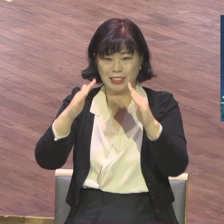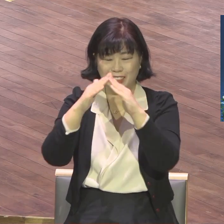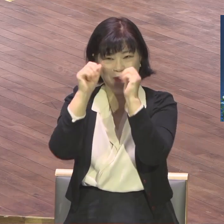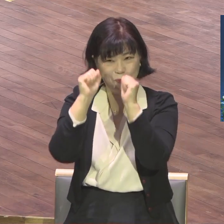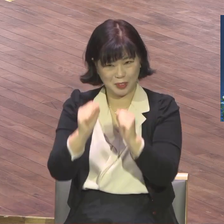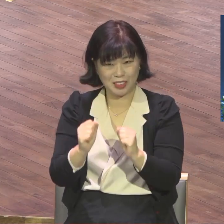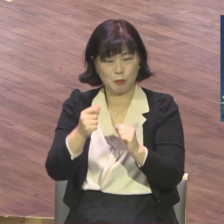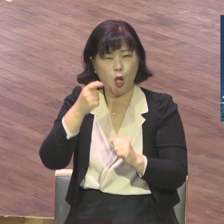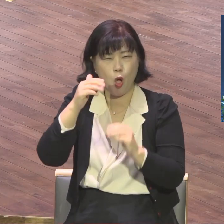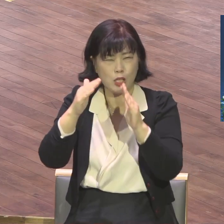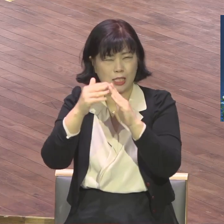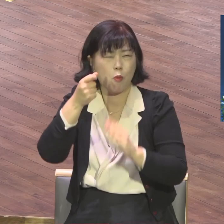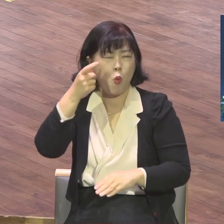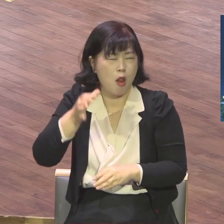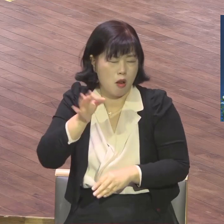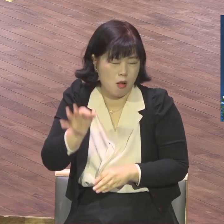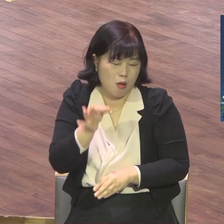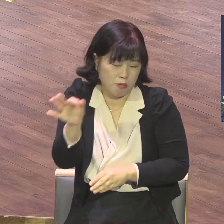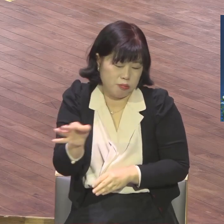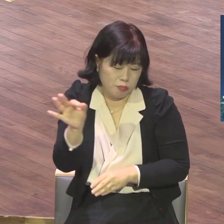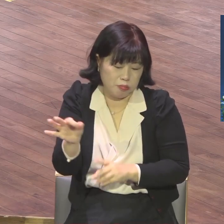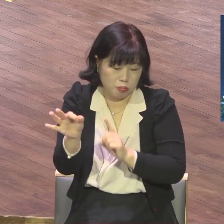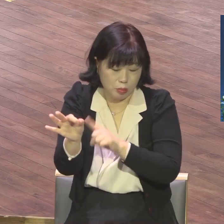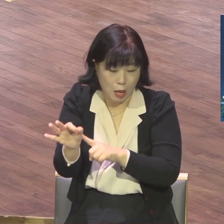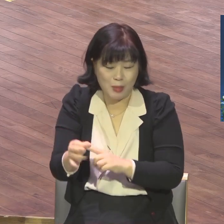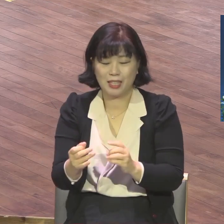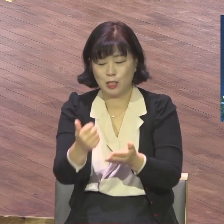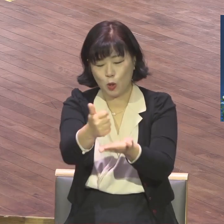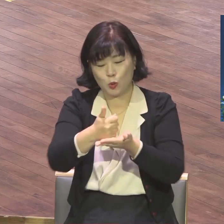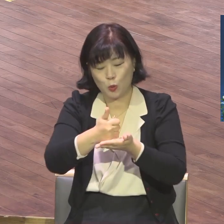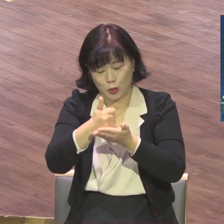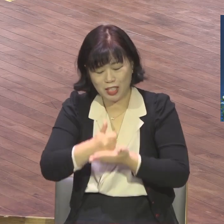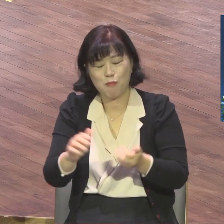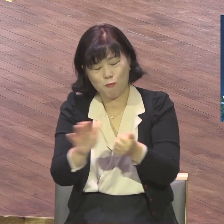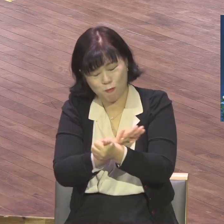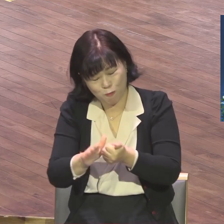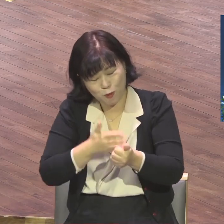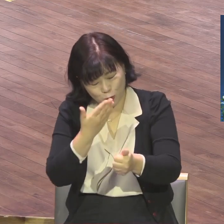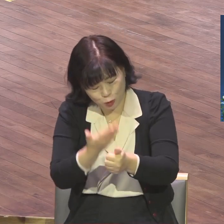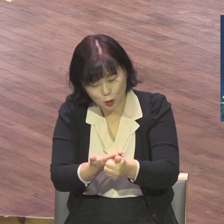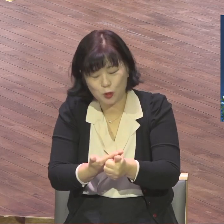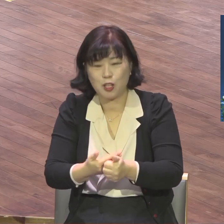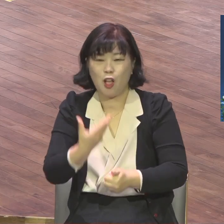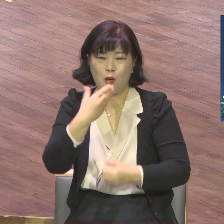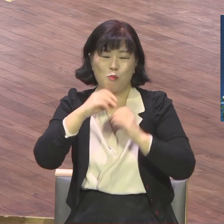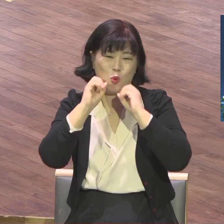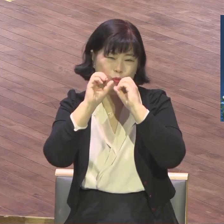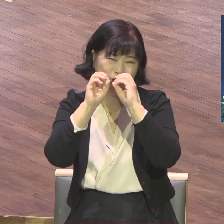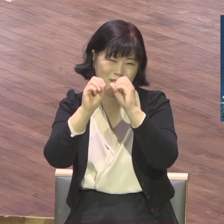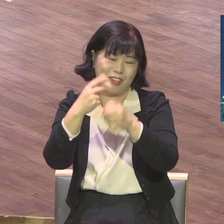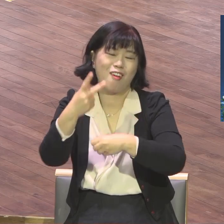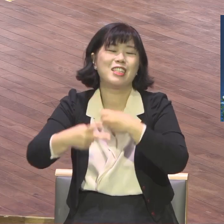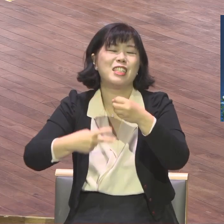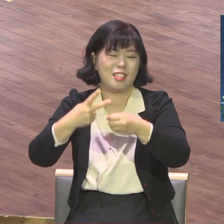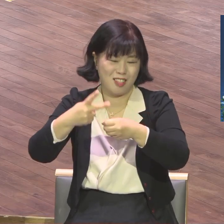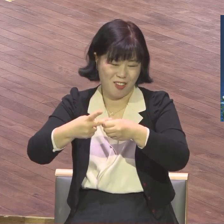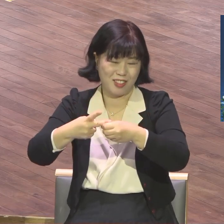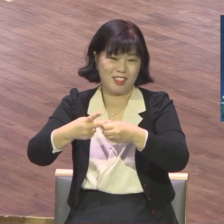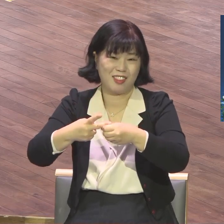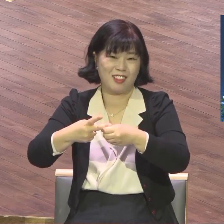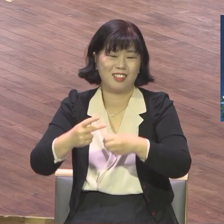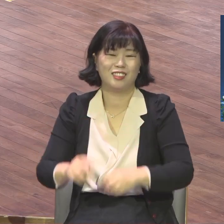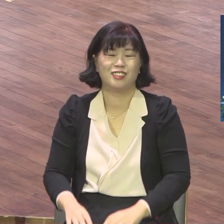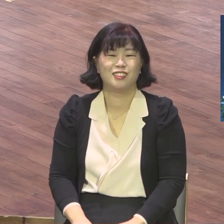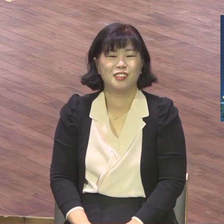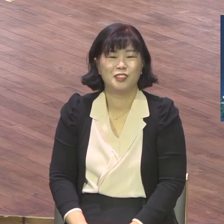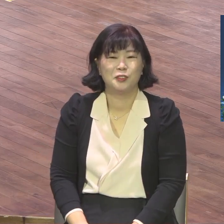종일 아침부터 저녁까지 그랬어. 복음을 전개했어요. 그게 성경에 기록되어 있어요. 지난 금요